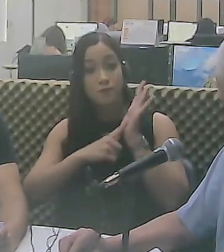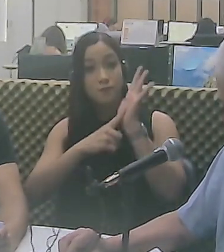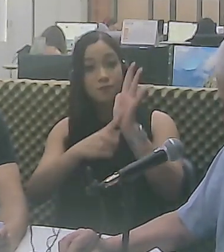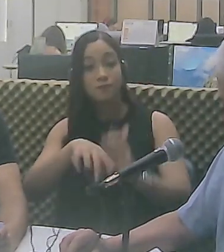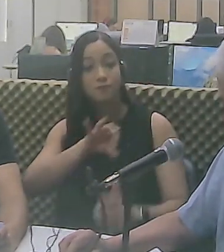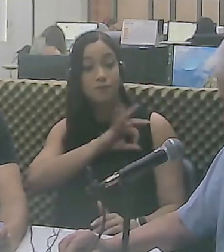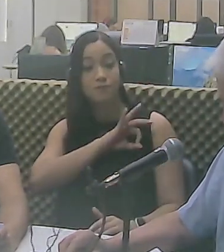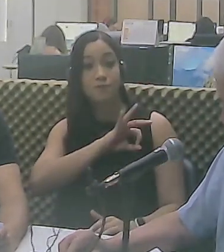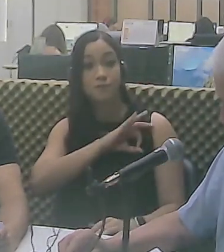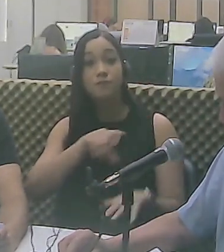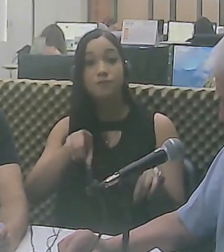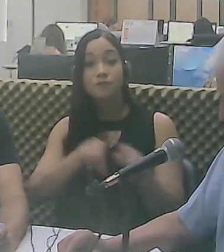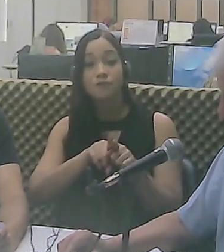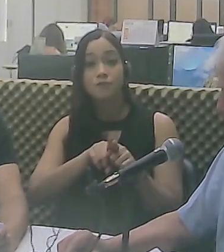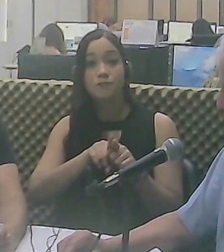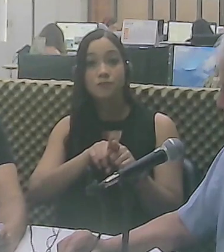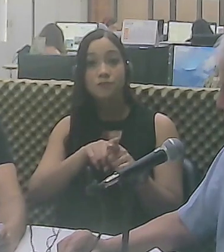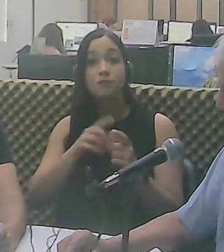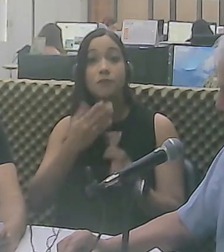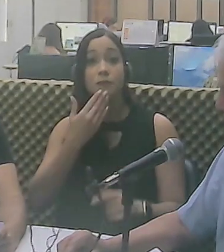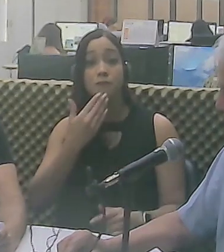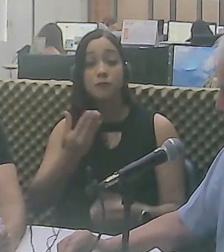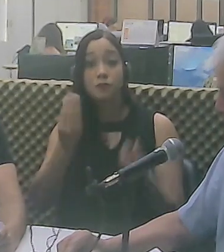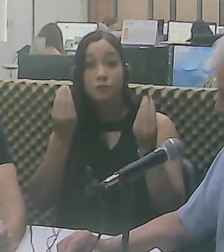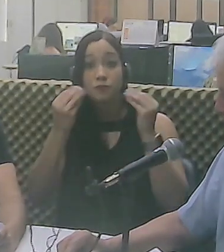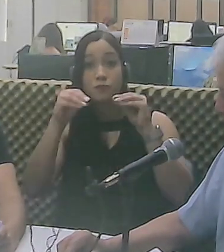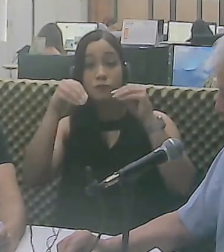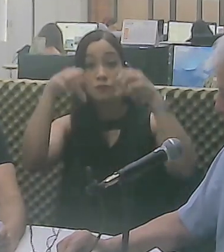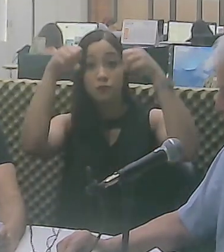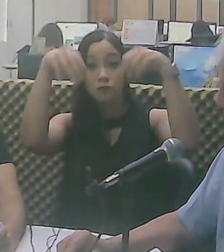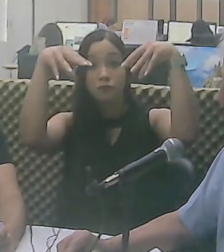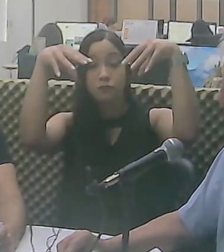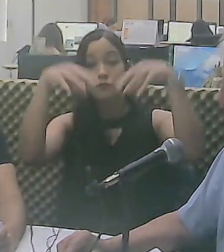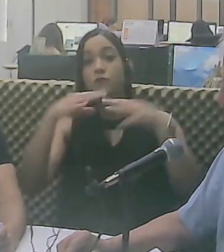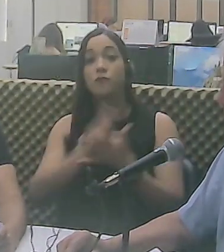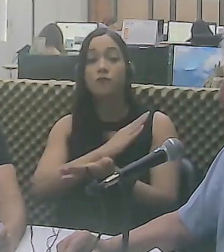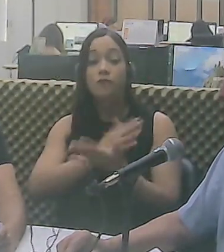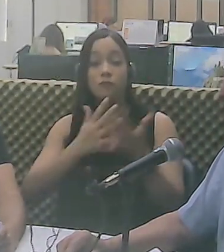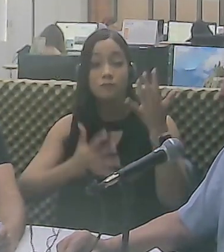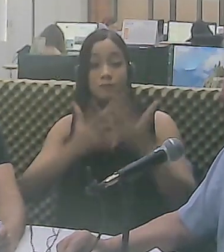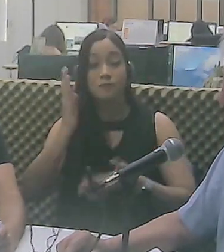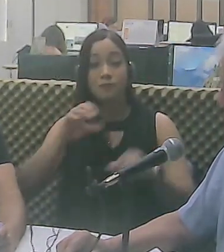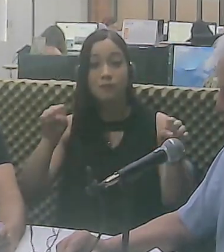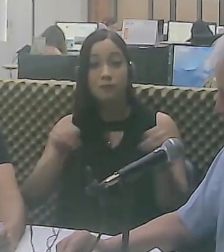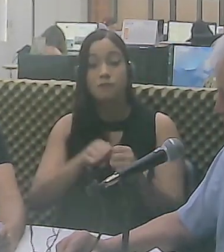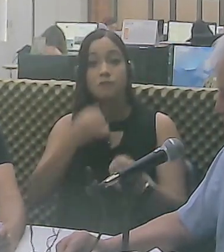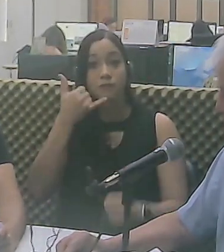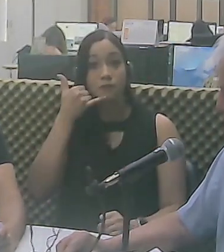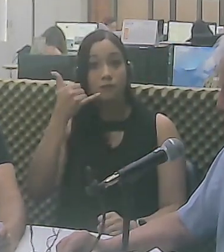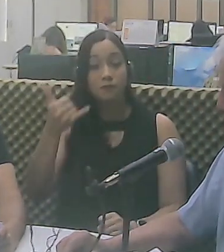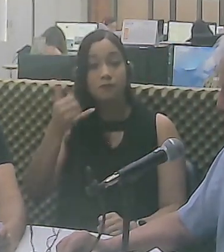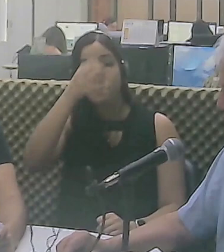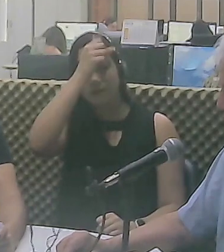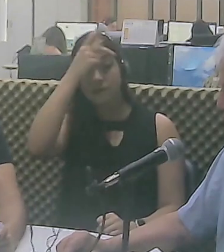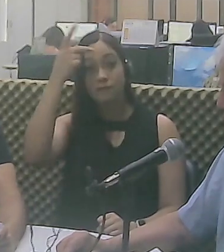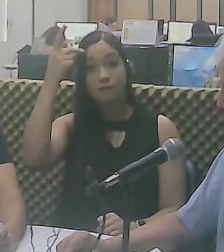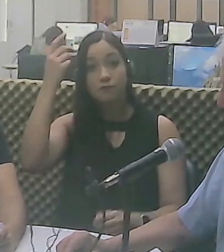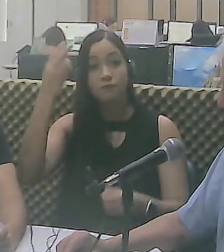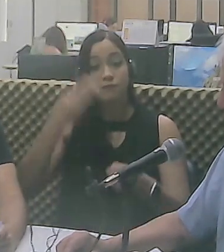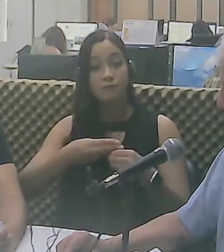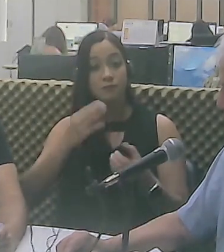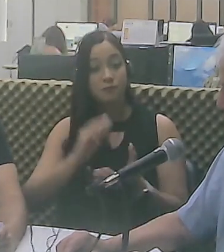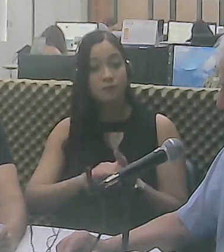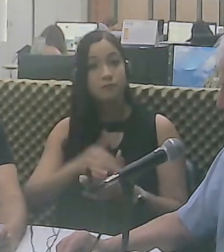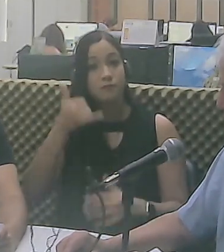pra polícia e ao mesmo tempo ela pode até solicitar a religação de energia em locais que foram comprometidos ligando para a prefeitura Municipal